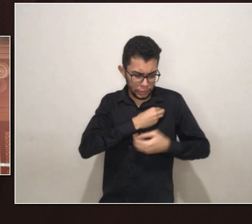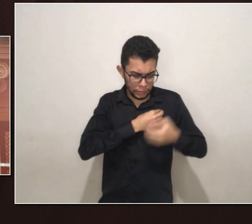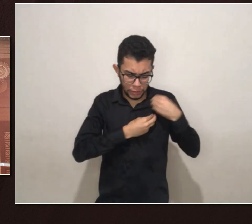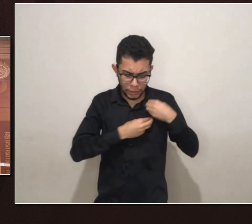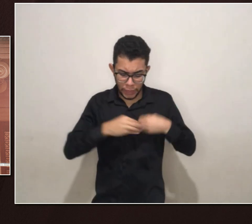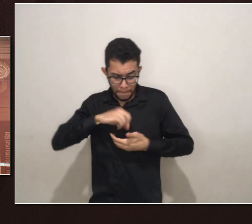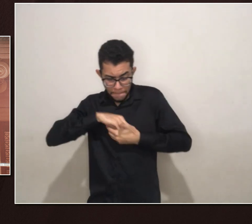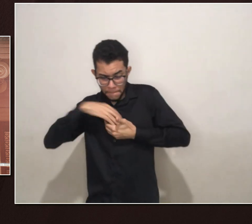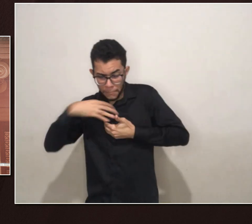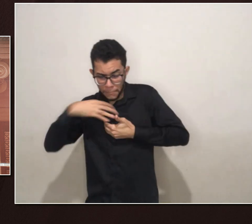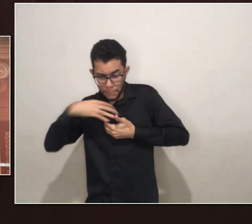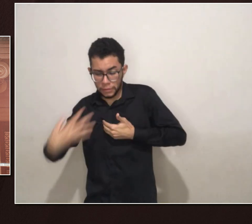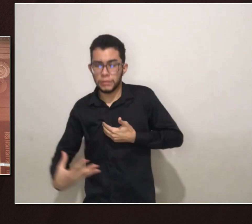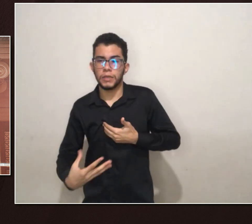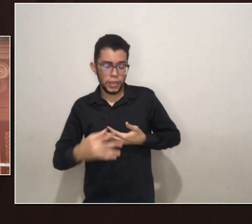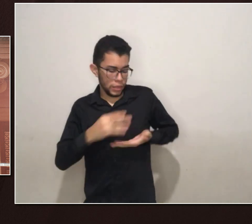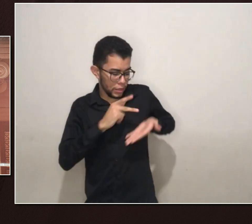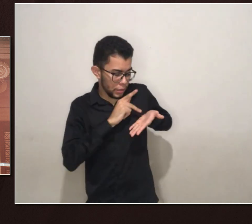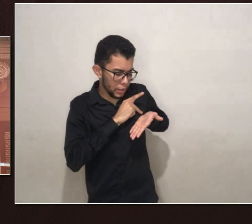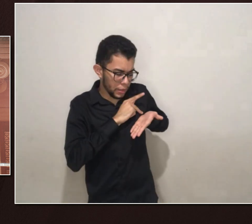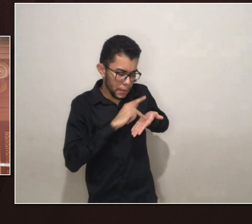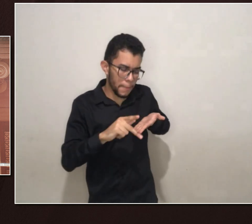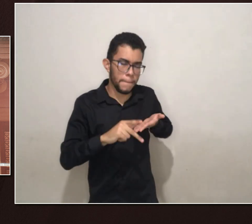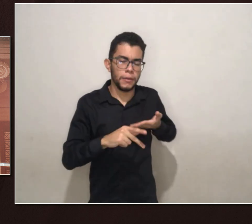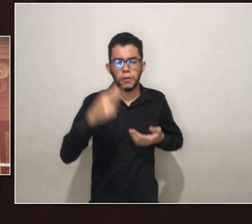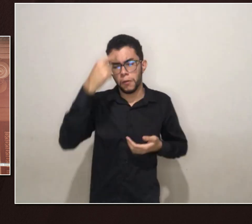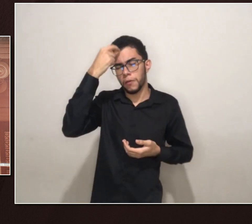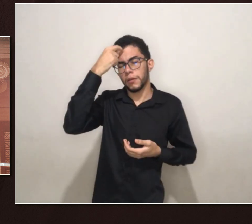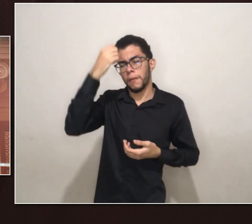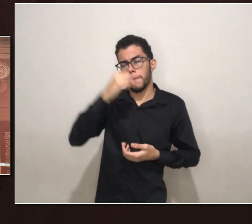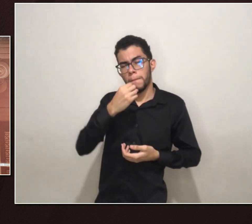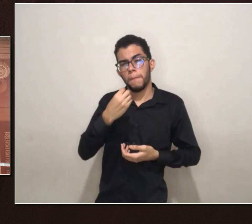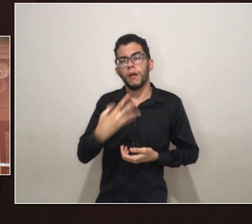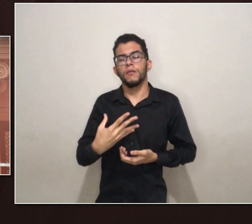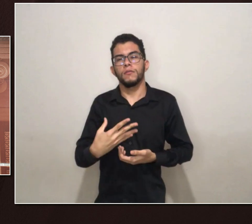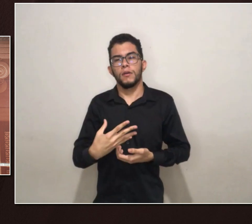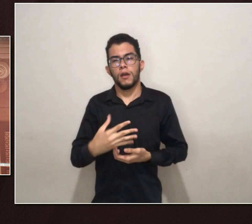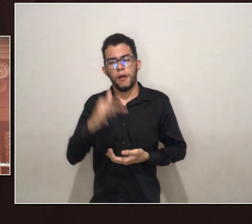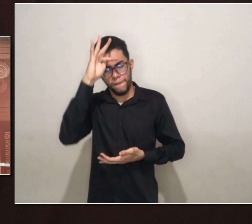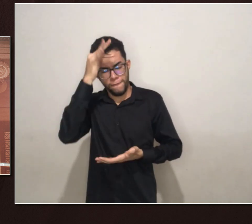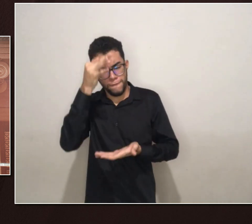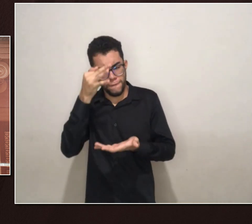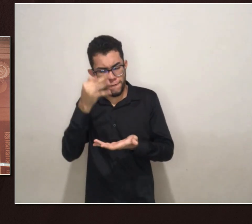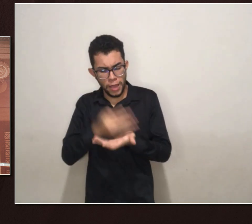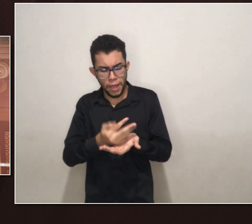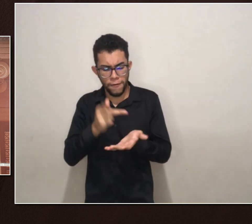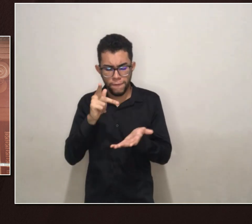de fé sem fingimento. Que o Senhor possa, né, nos usar